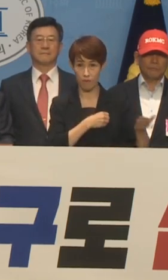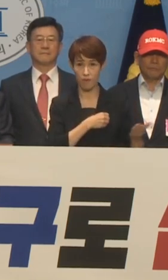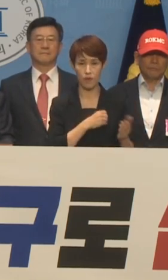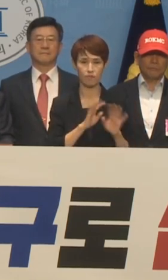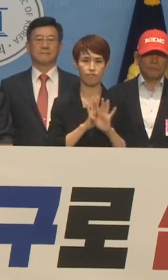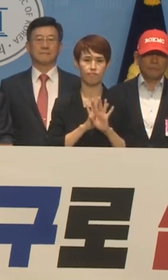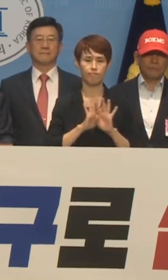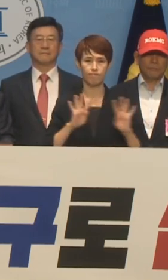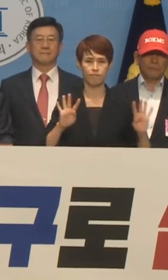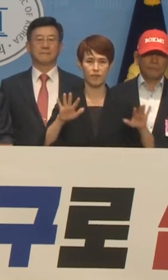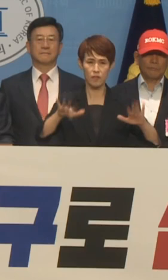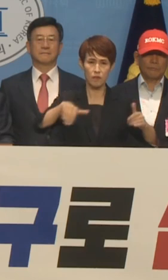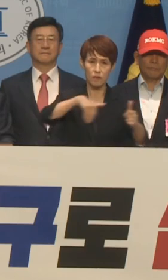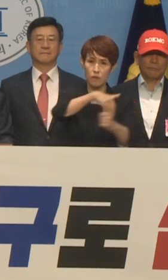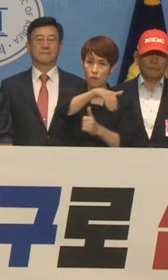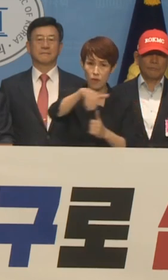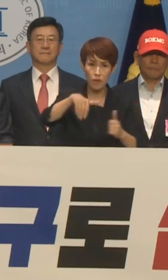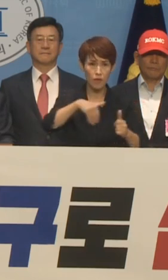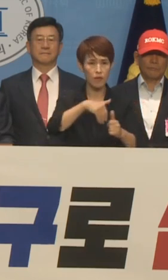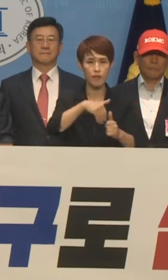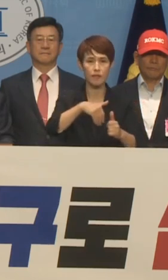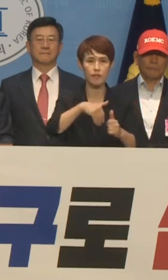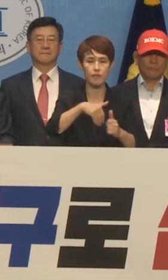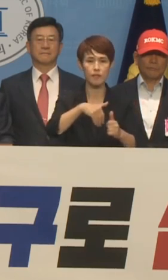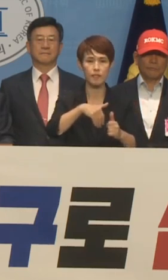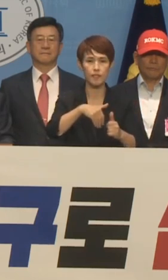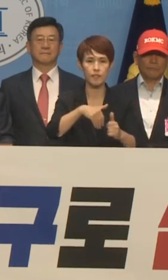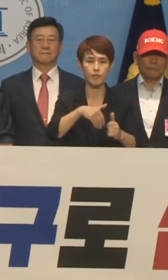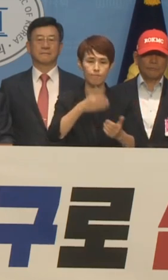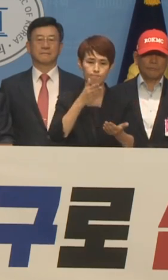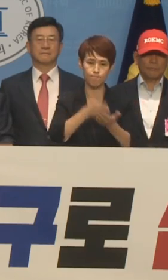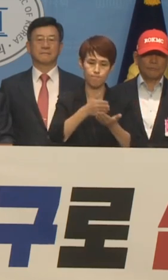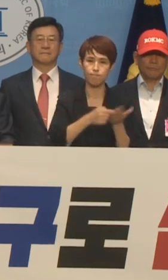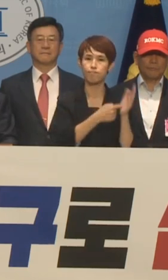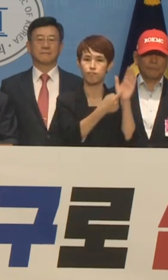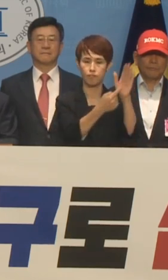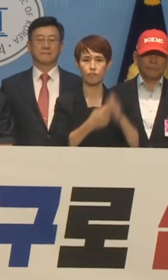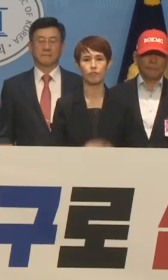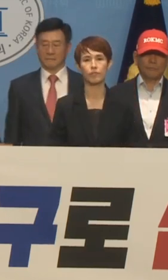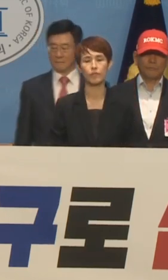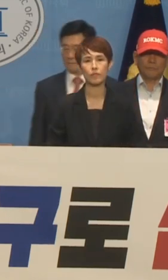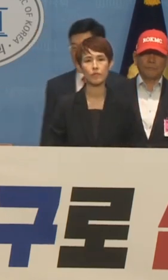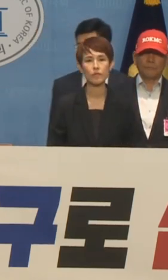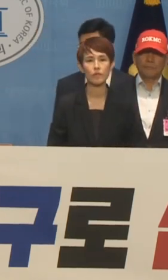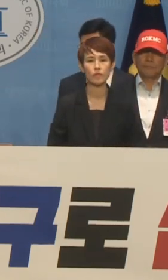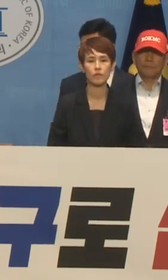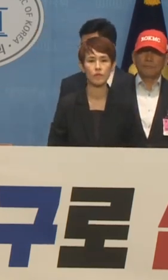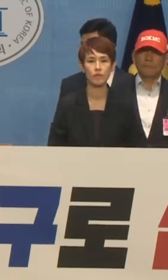현 시국과 관련돼서 성명서를 발표하겠습니다.